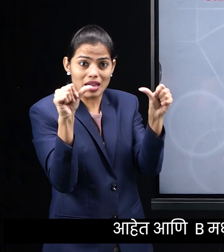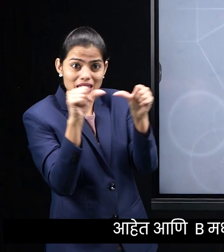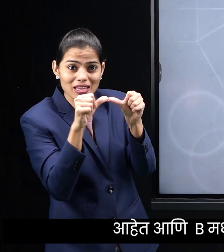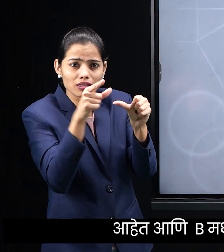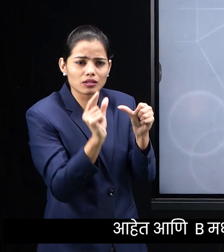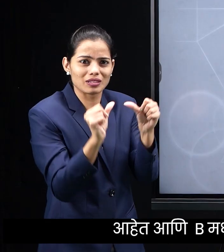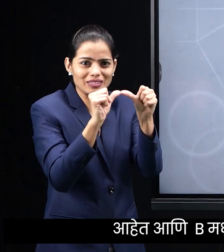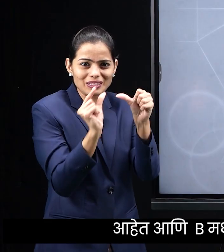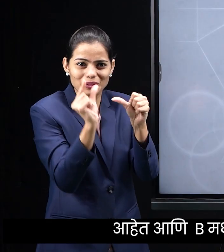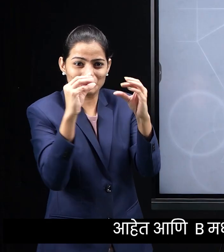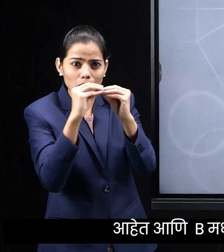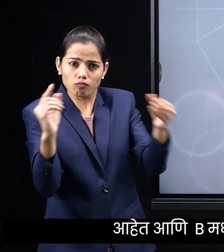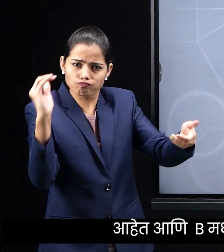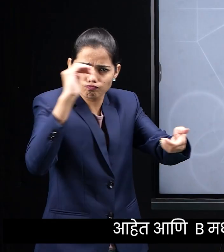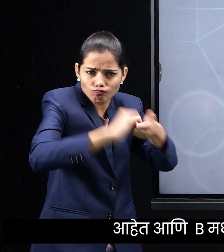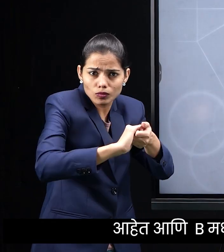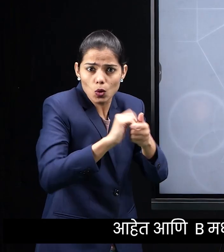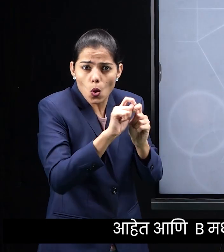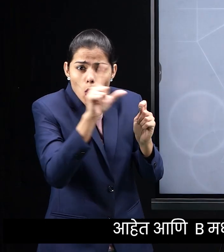B मध्ये आहेत.